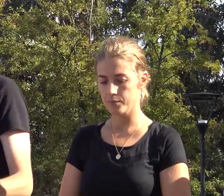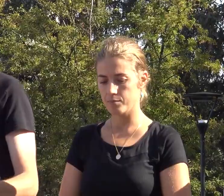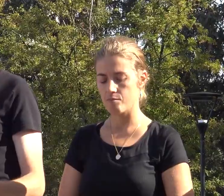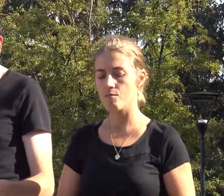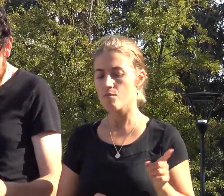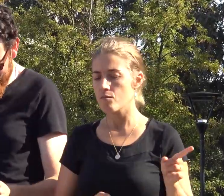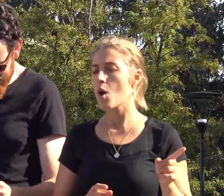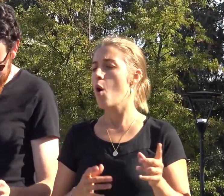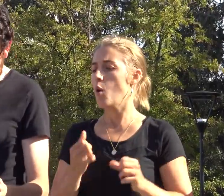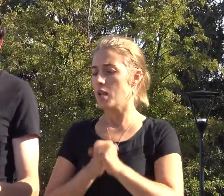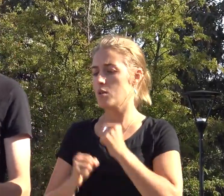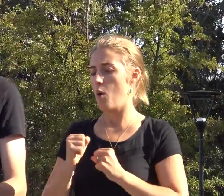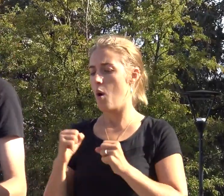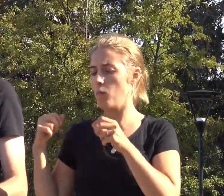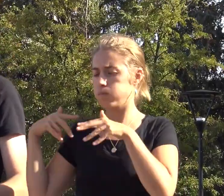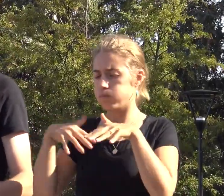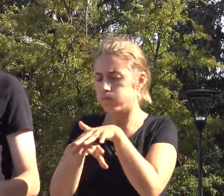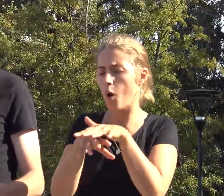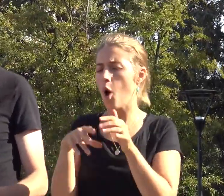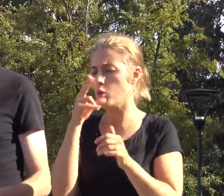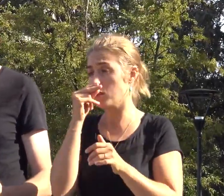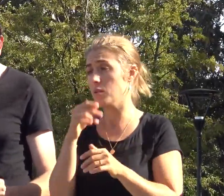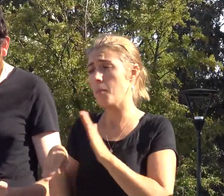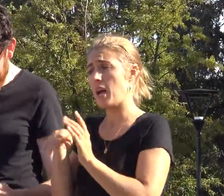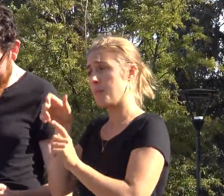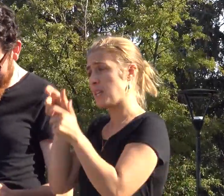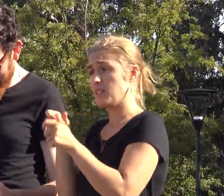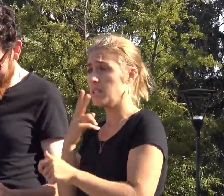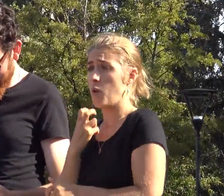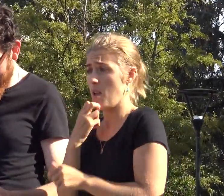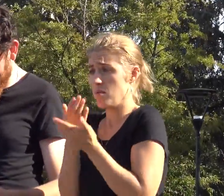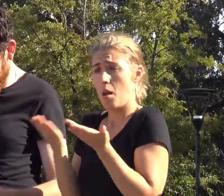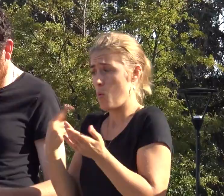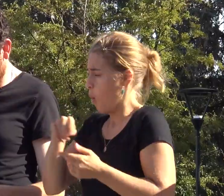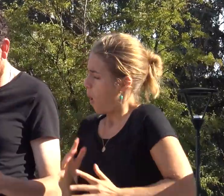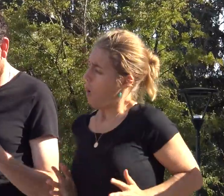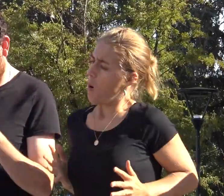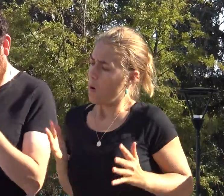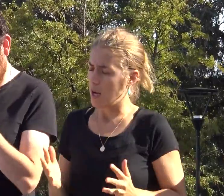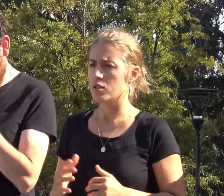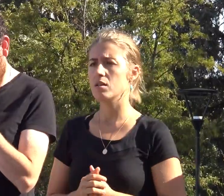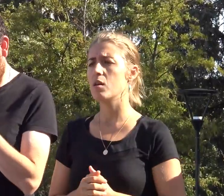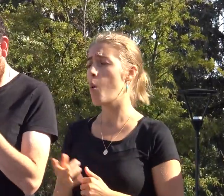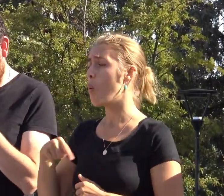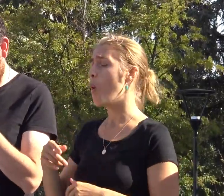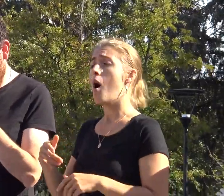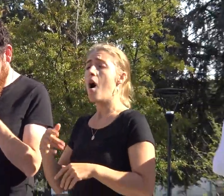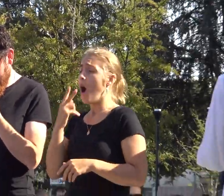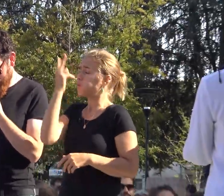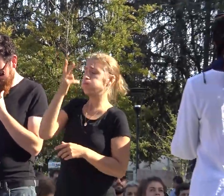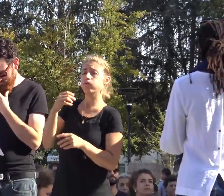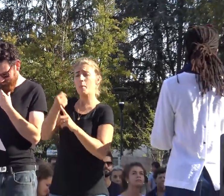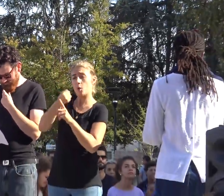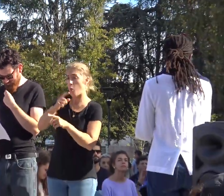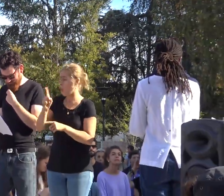Pour organiser ce rassemblement nantais, ce sont de simples citoyens qui se sont mobilisés. Pas forcément militants de la première heure,